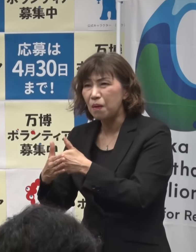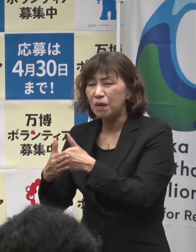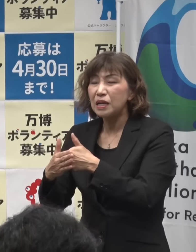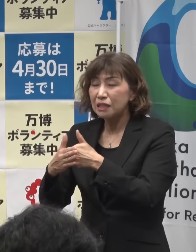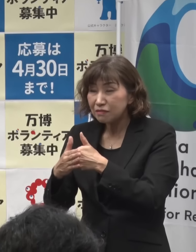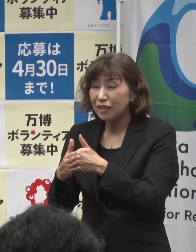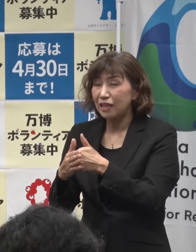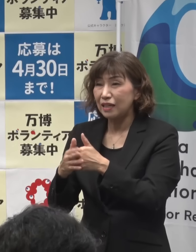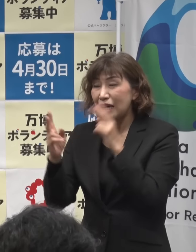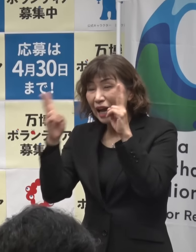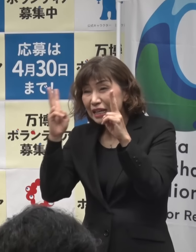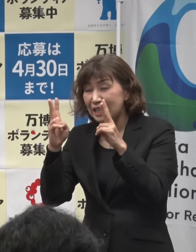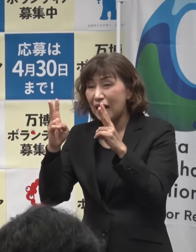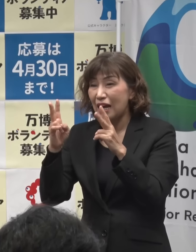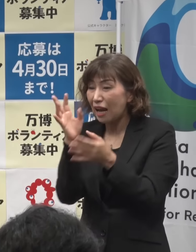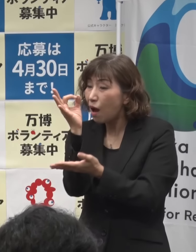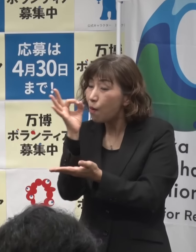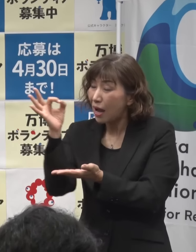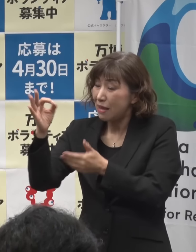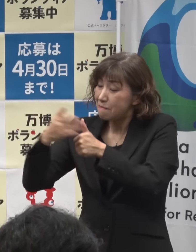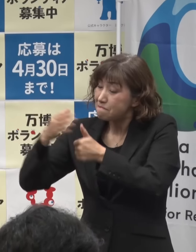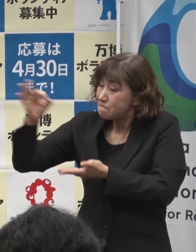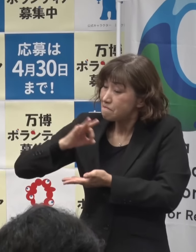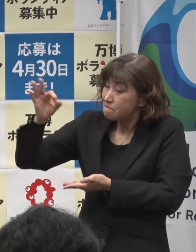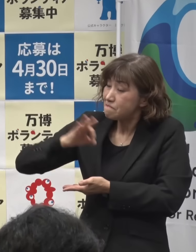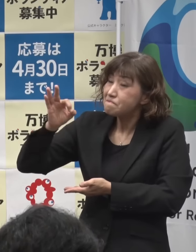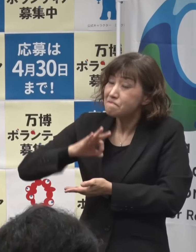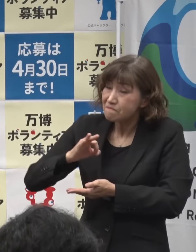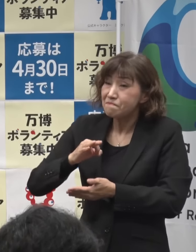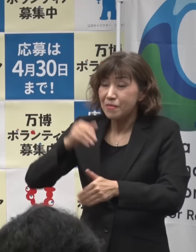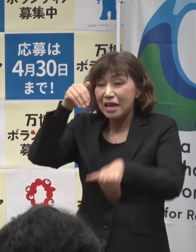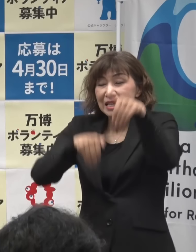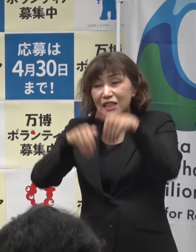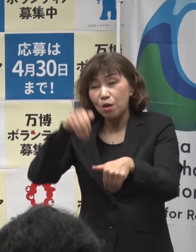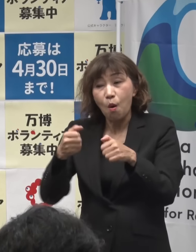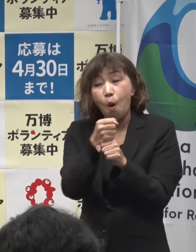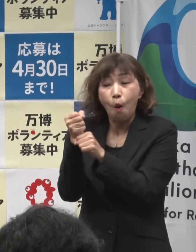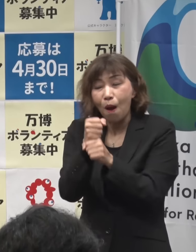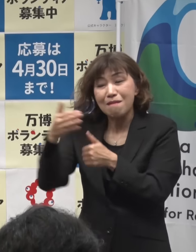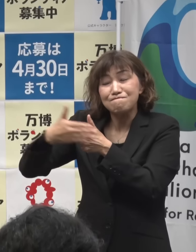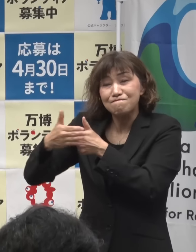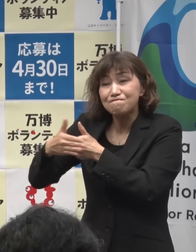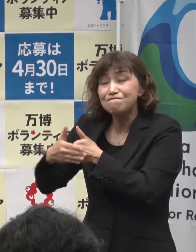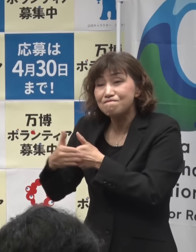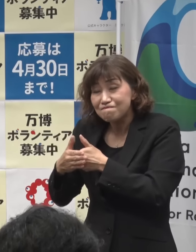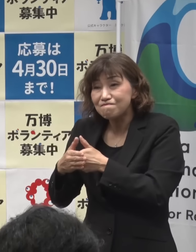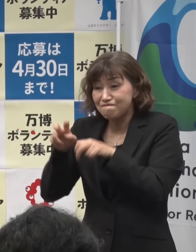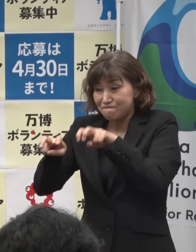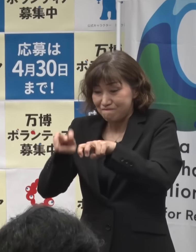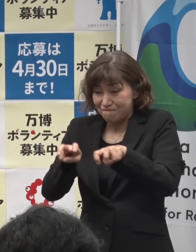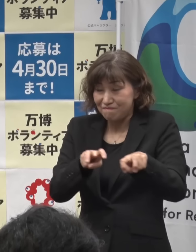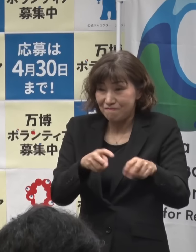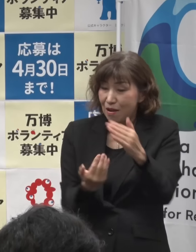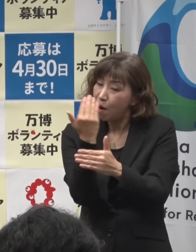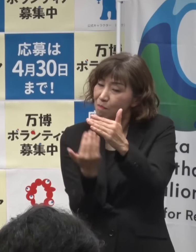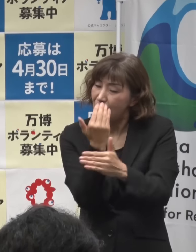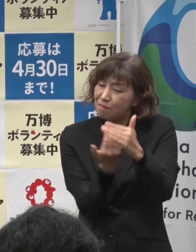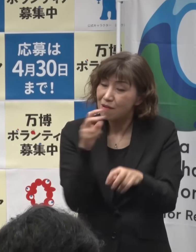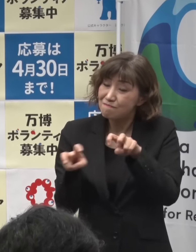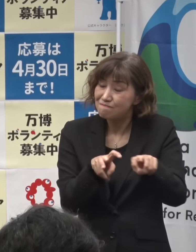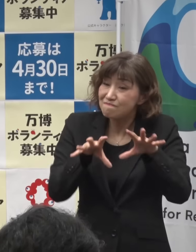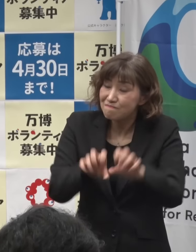そこからお金と選挙の応援も受け、そして強い結果を残し議席も確保する、まあ、これも一つの民主主義